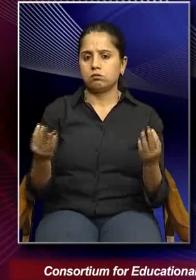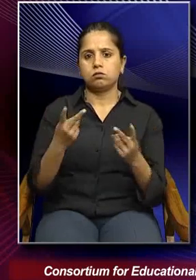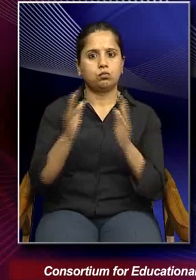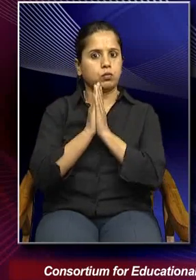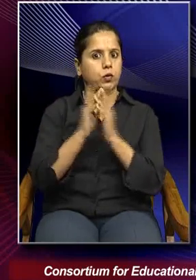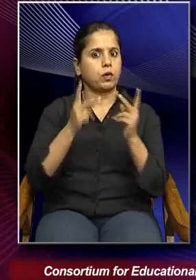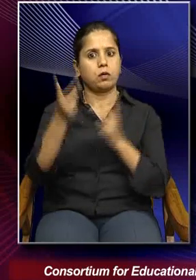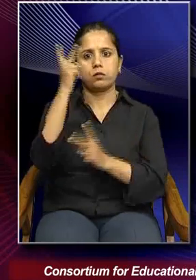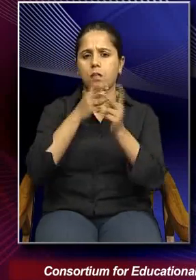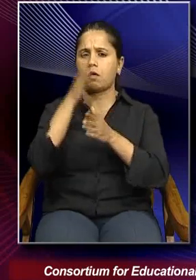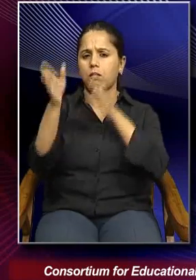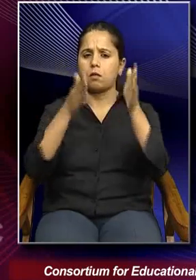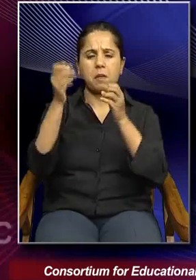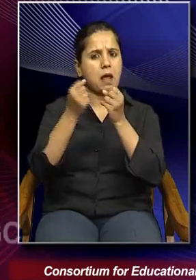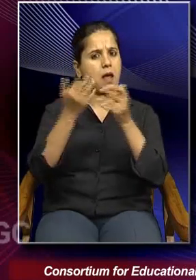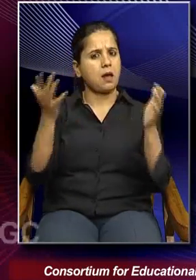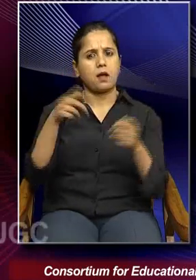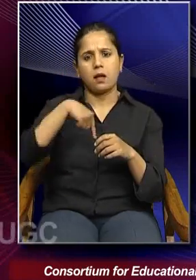करते थे